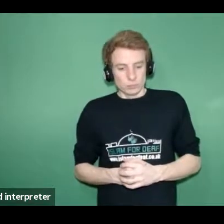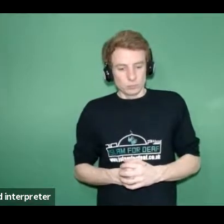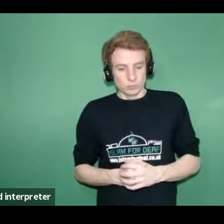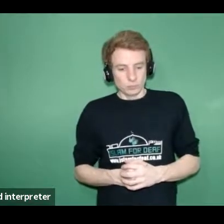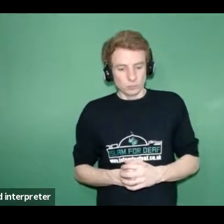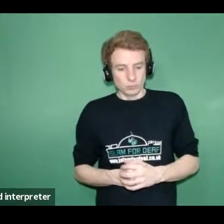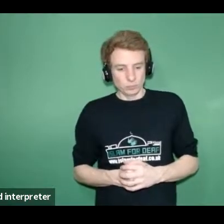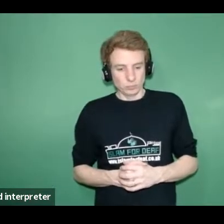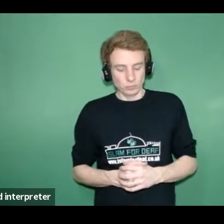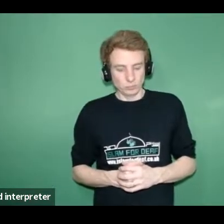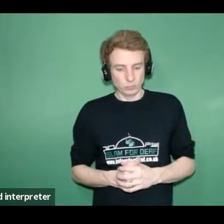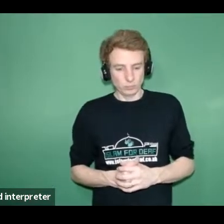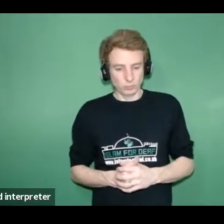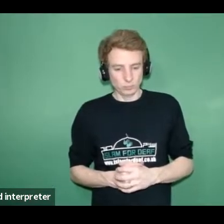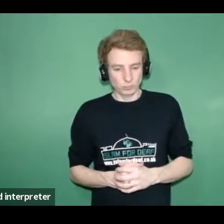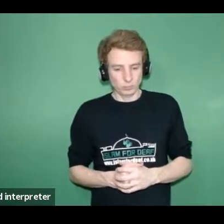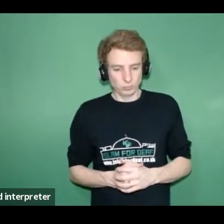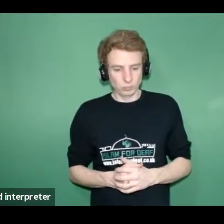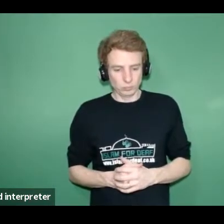لتذكيرنا